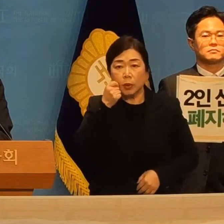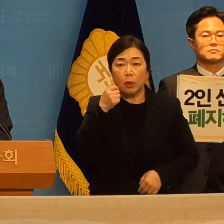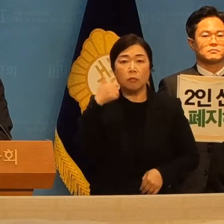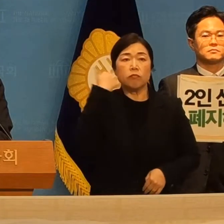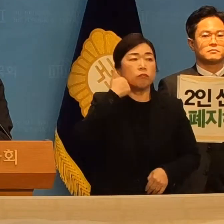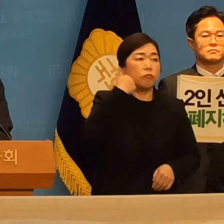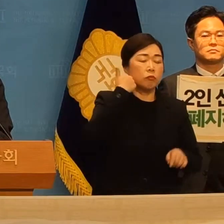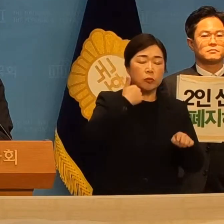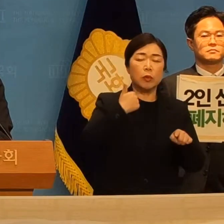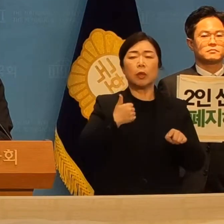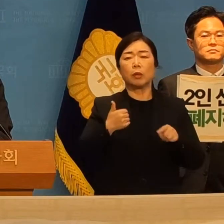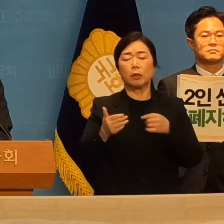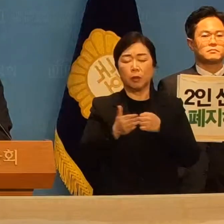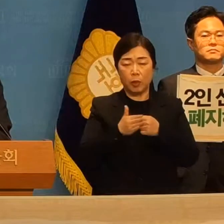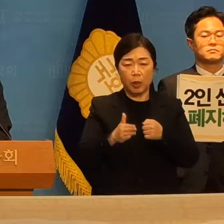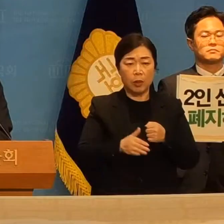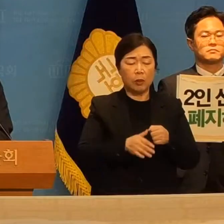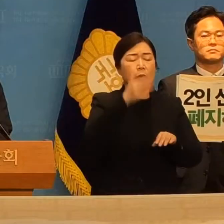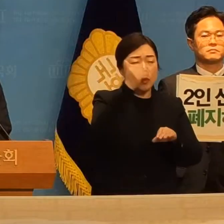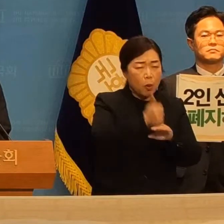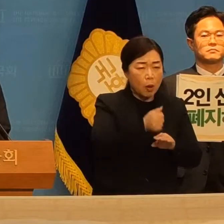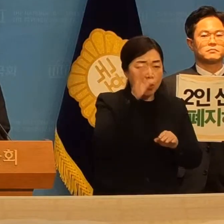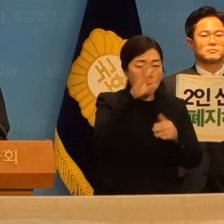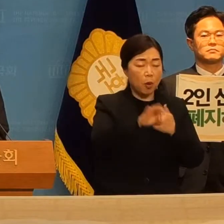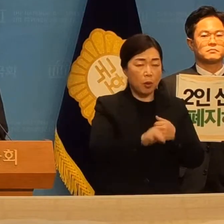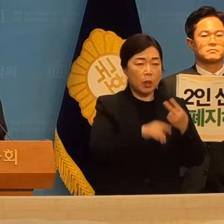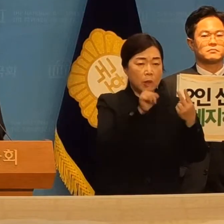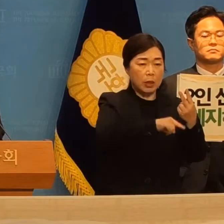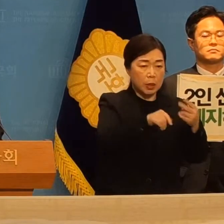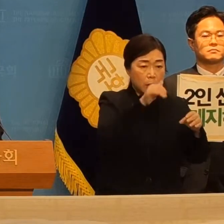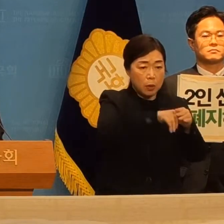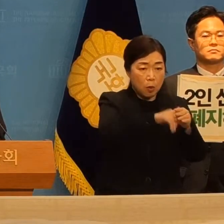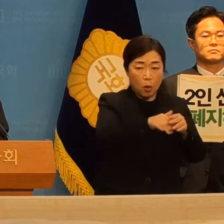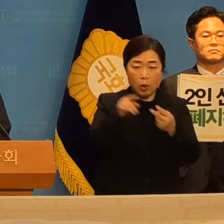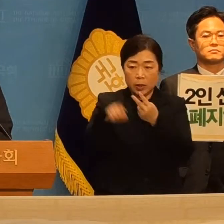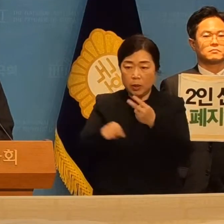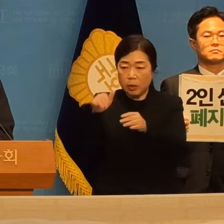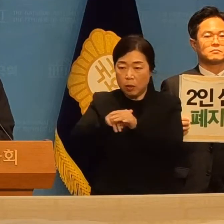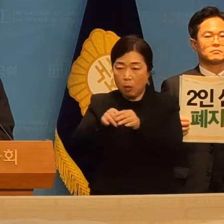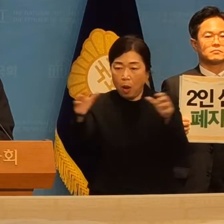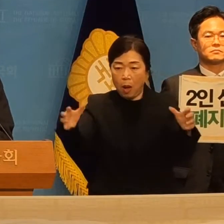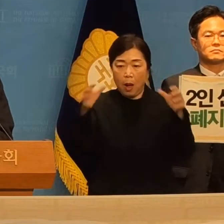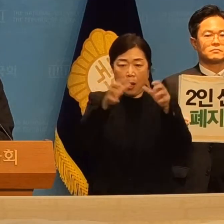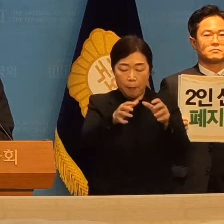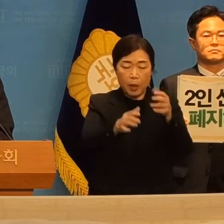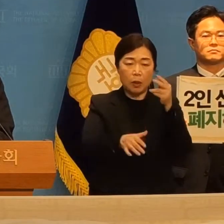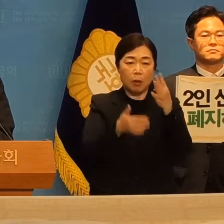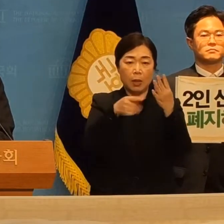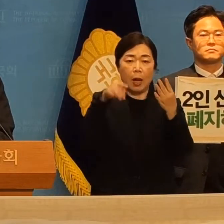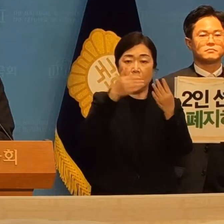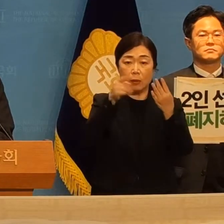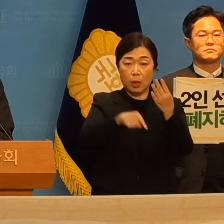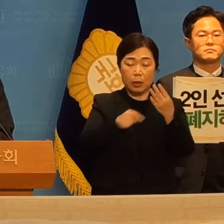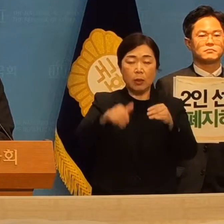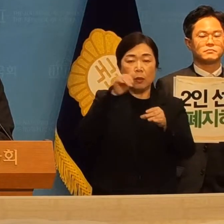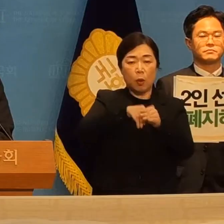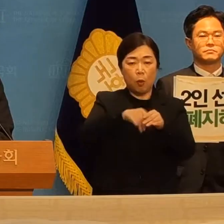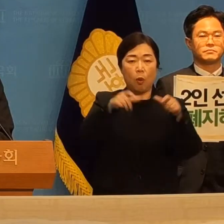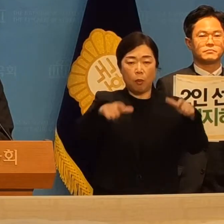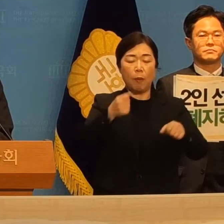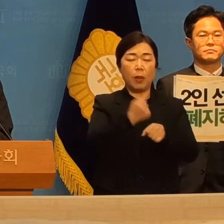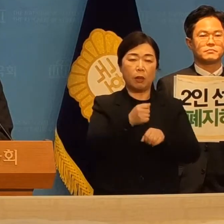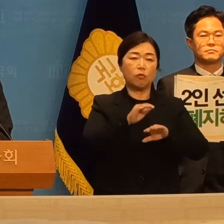2개를 이름만 합친 것이나 마찬가지라고 생각하고 있습니다. 특히 이렇게 갑지역은 모두 나선거구의